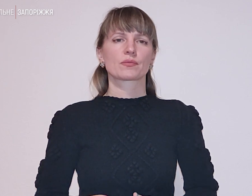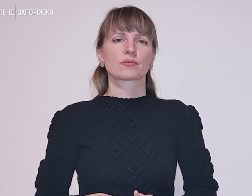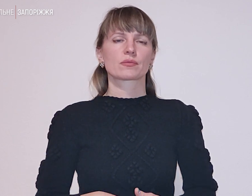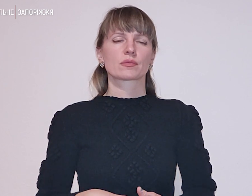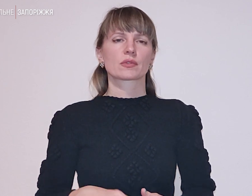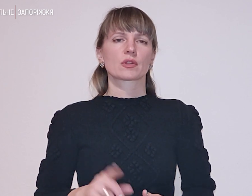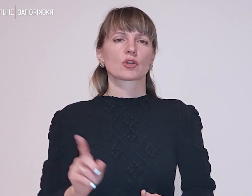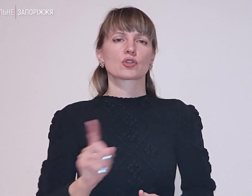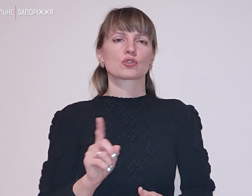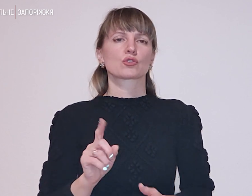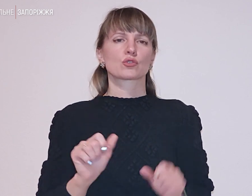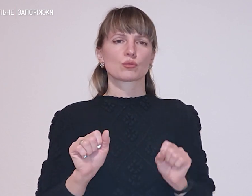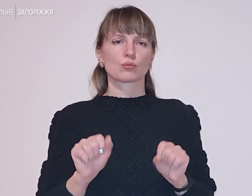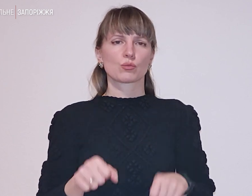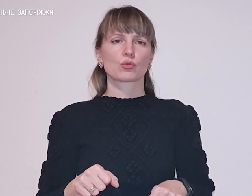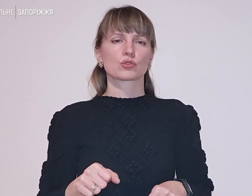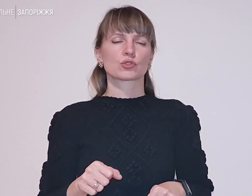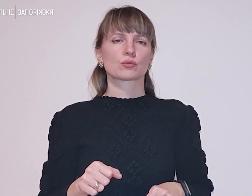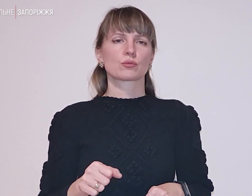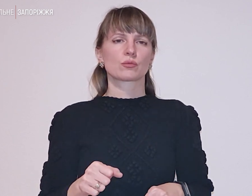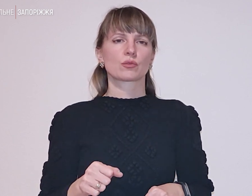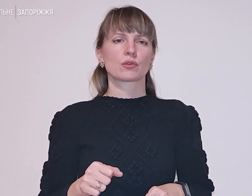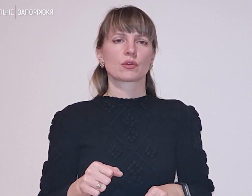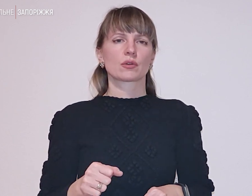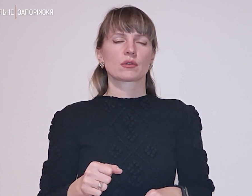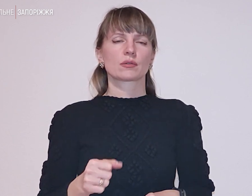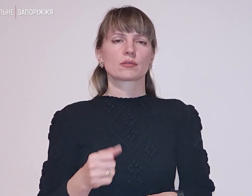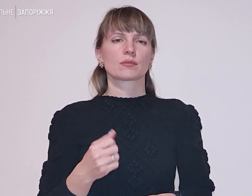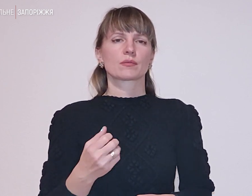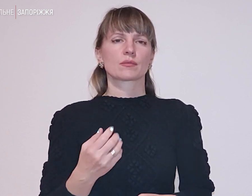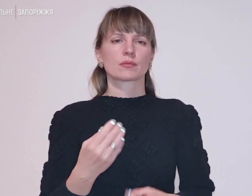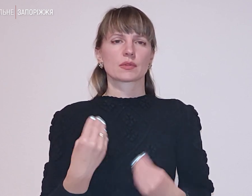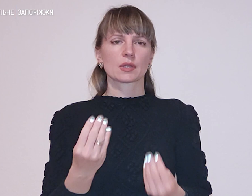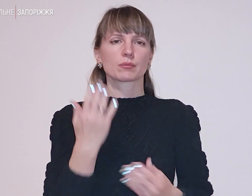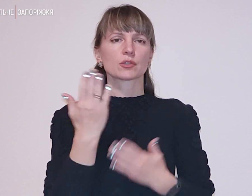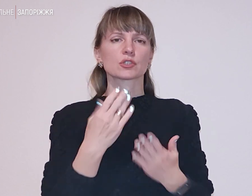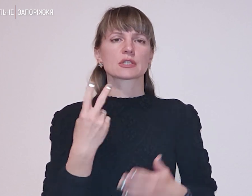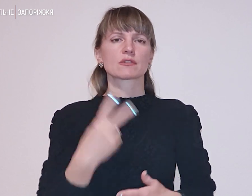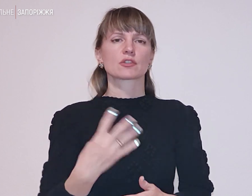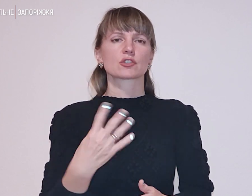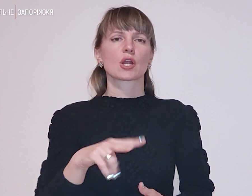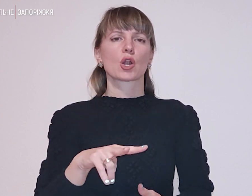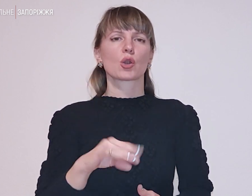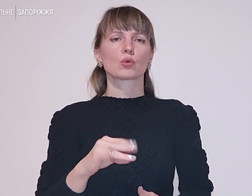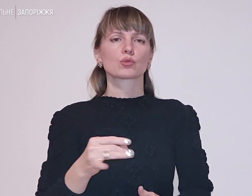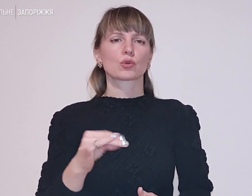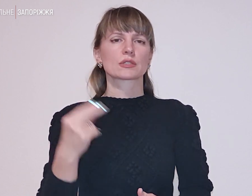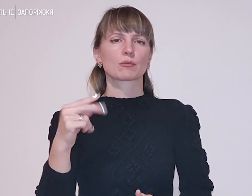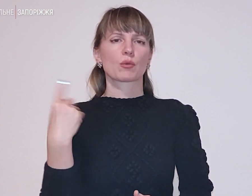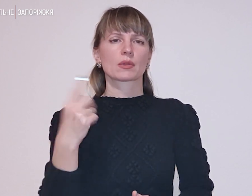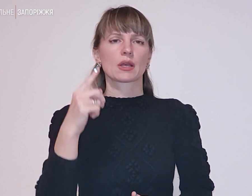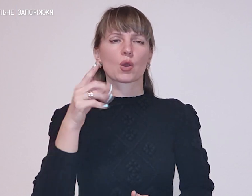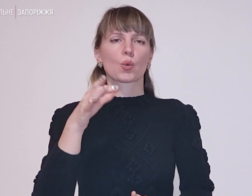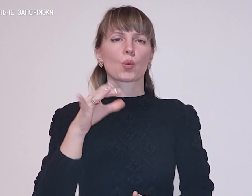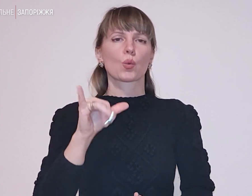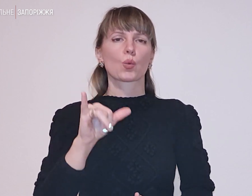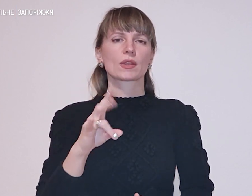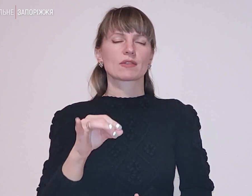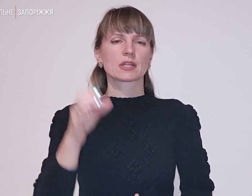щось вже можемо зробити для наших читачів. З 24 лютого і до сьогодні Запорізька обласна універсальна наукова